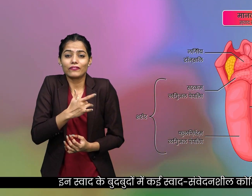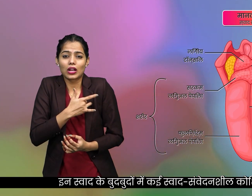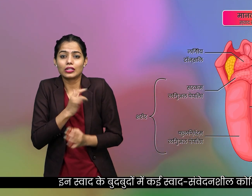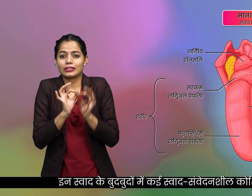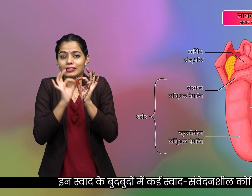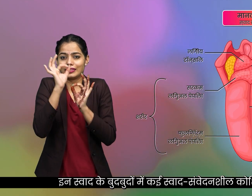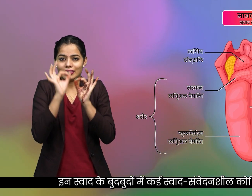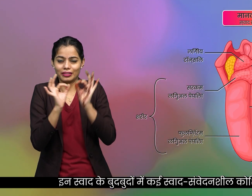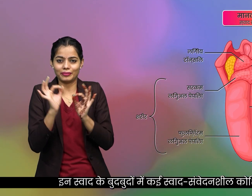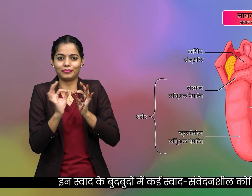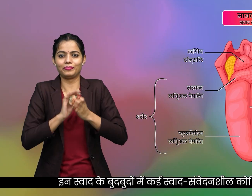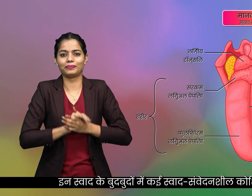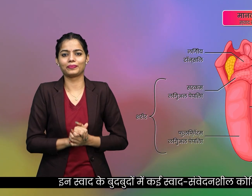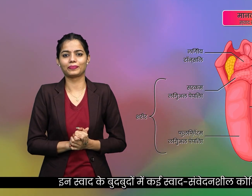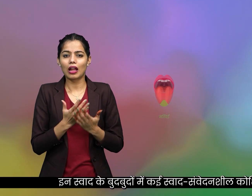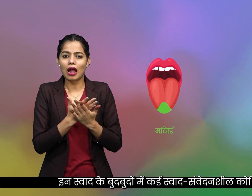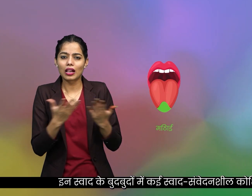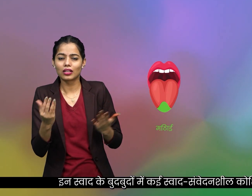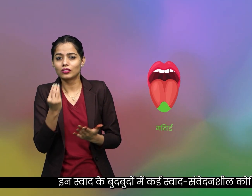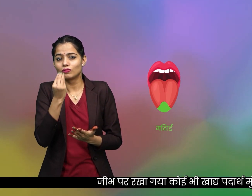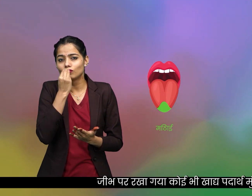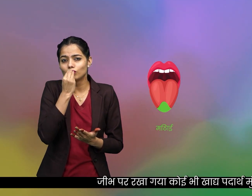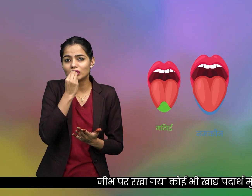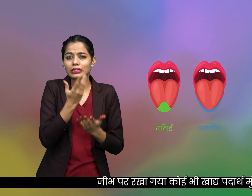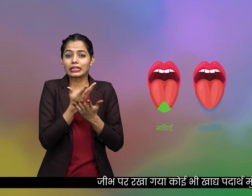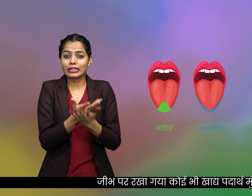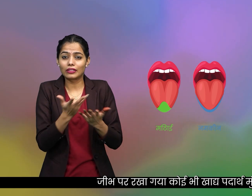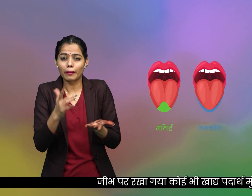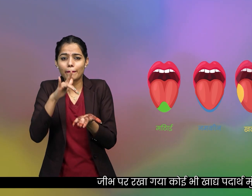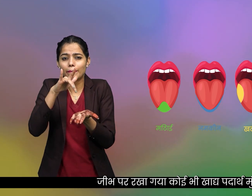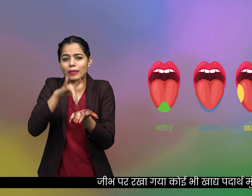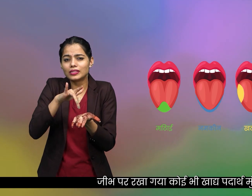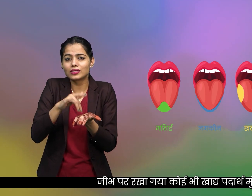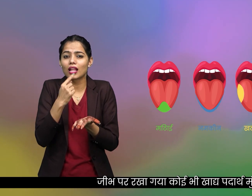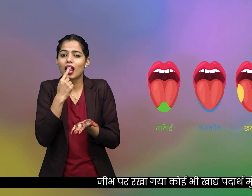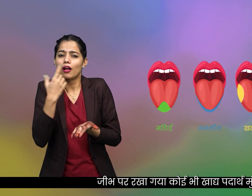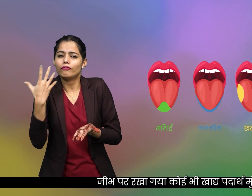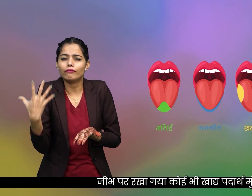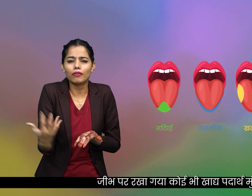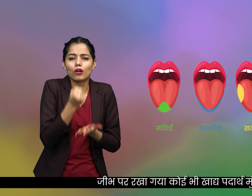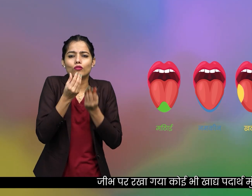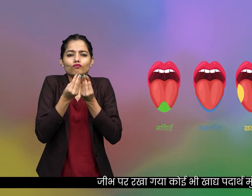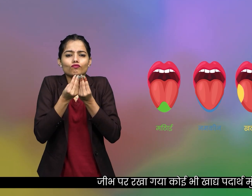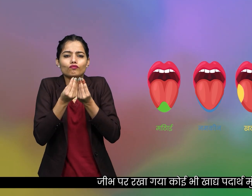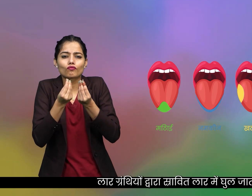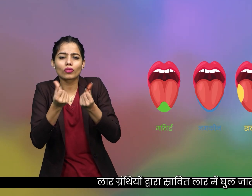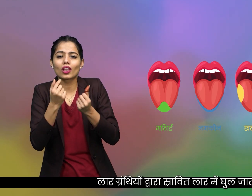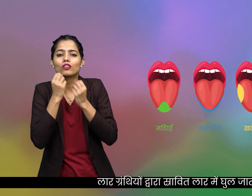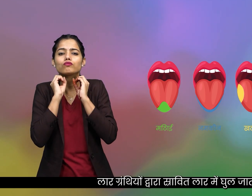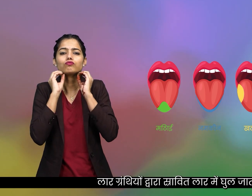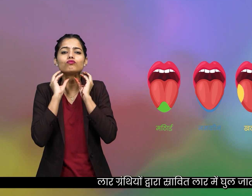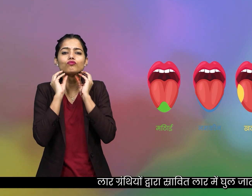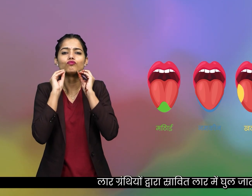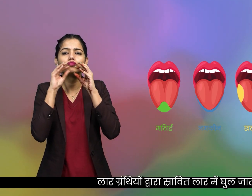कई स्वाद संवेदनशील कोशिकाएं होती हैं। जीभ पर रखा गया कोई भी खाद्य पदार्थ मुंह में